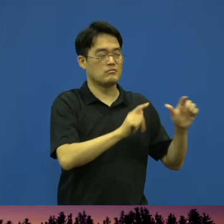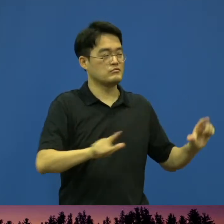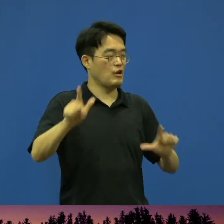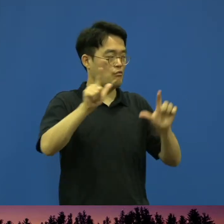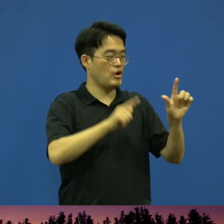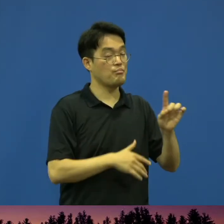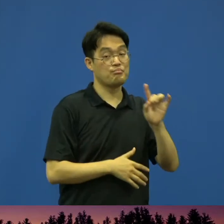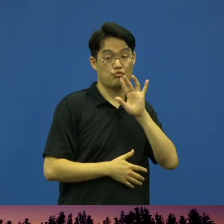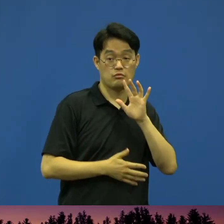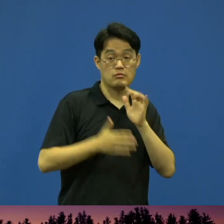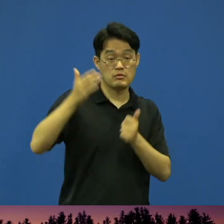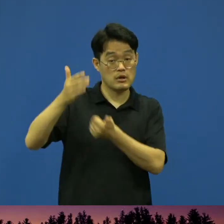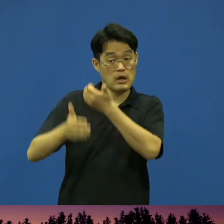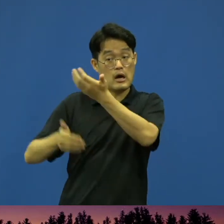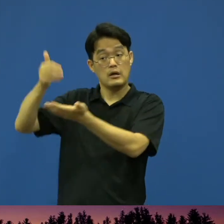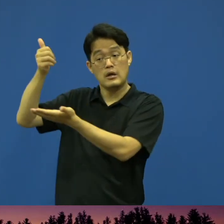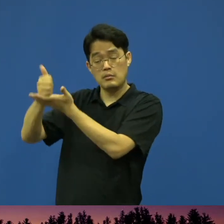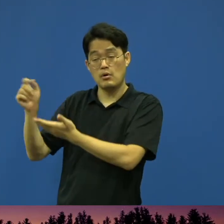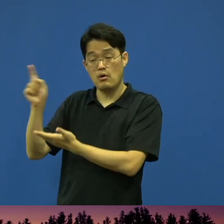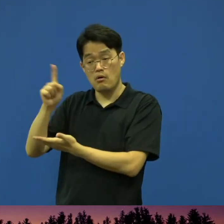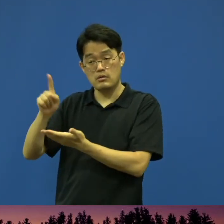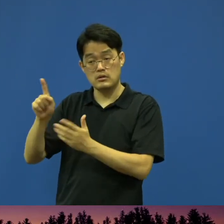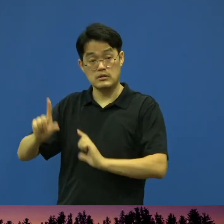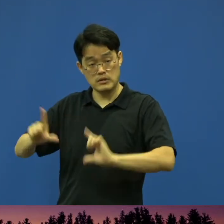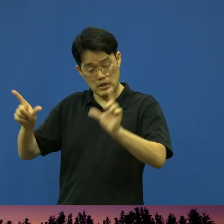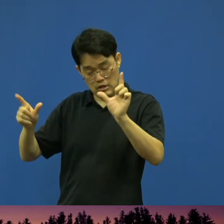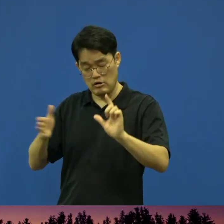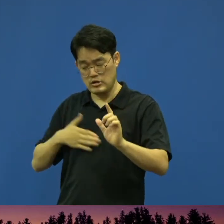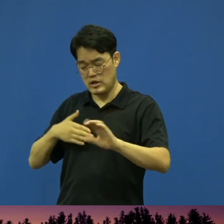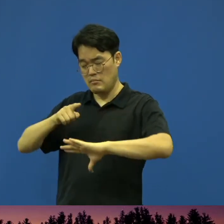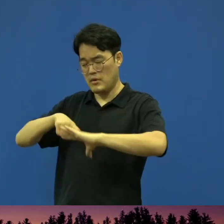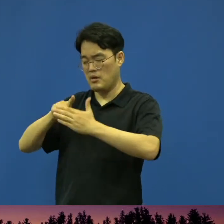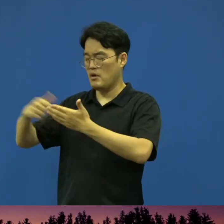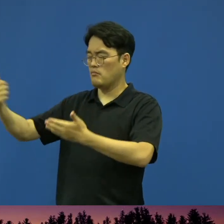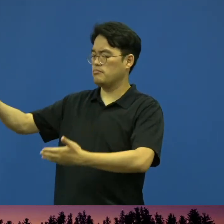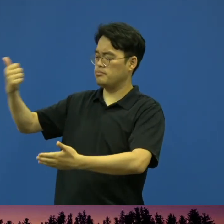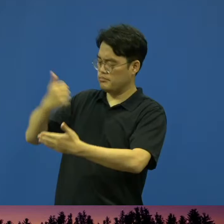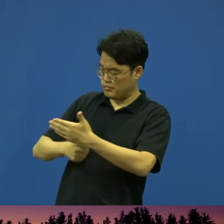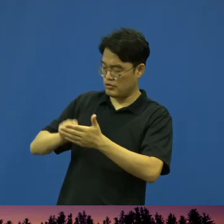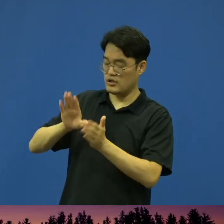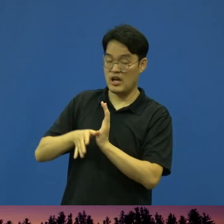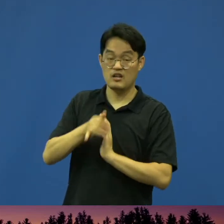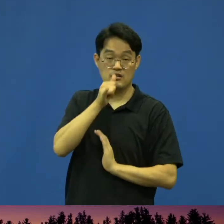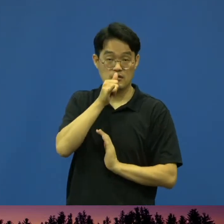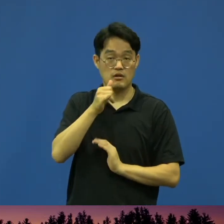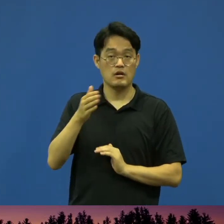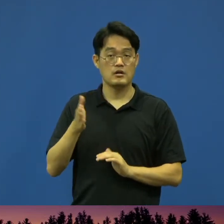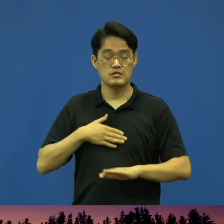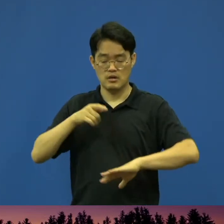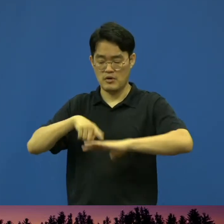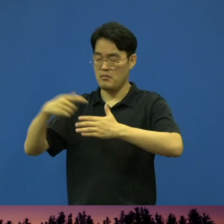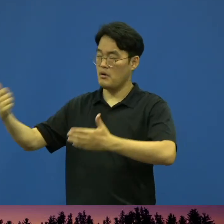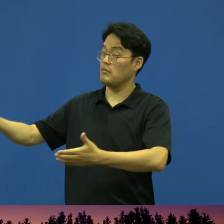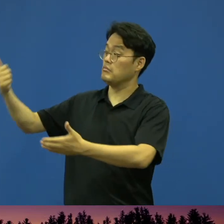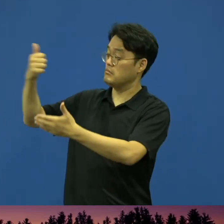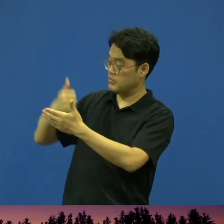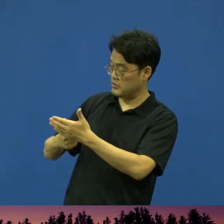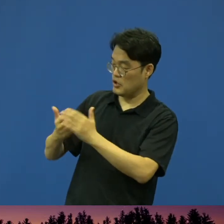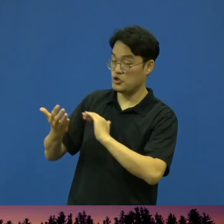하나님이 어느 순간 제 마음에, 제 삶에 들어오실 때가 있었습니다. 제 삶에 들어오기 전에 저의 외침과 고백을